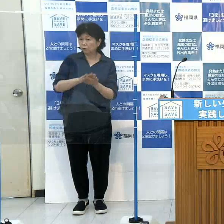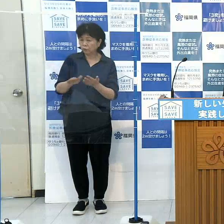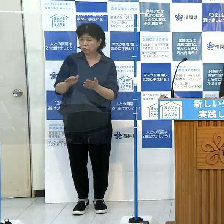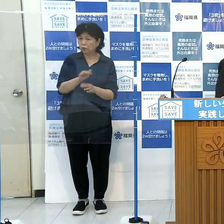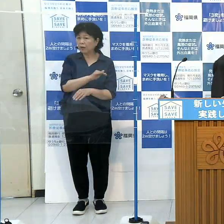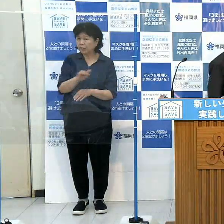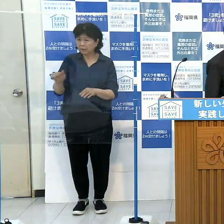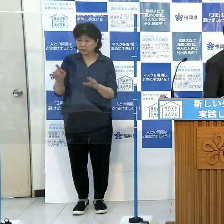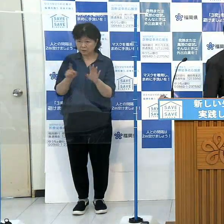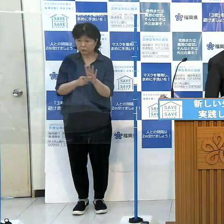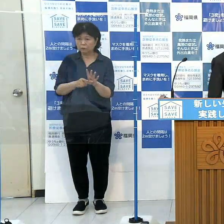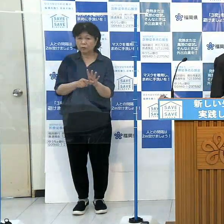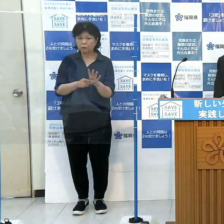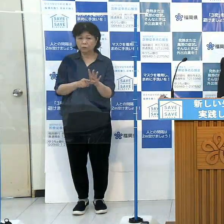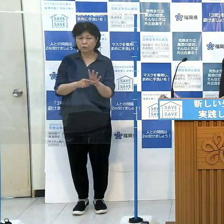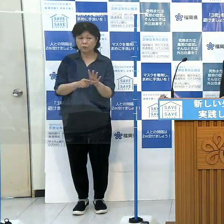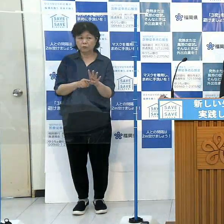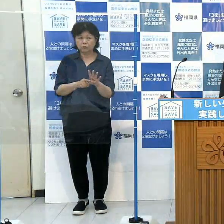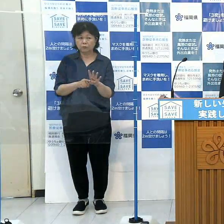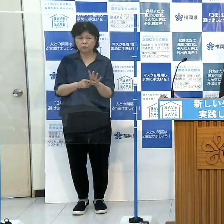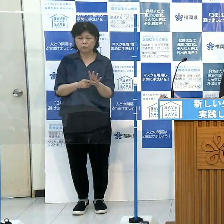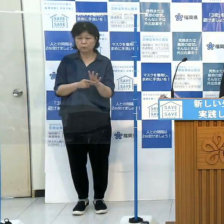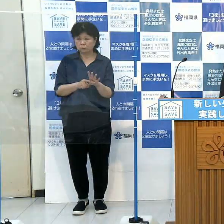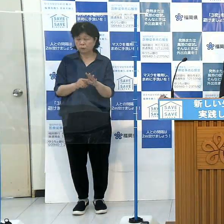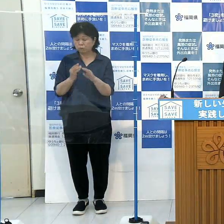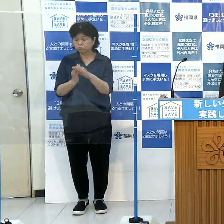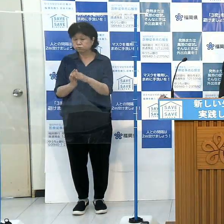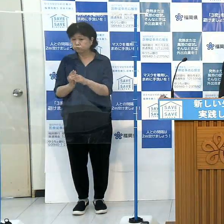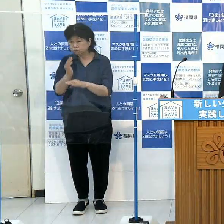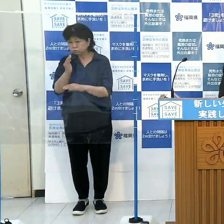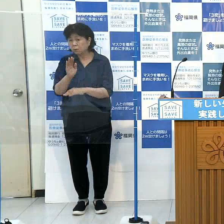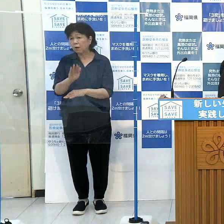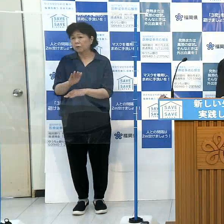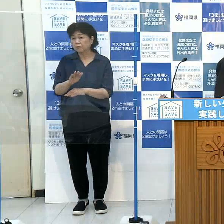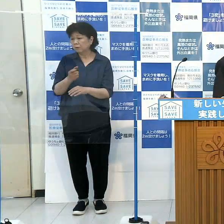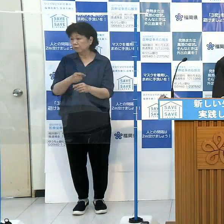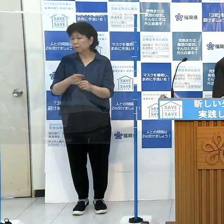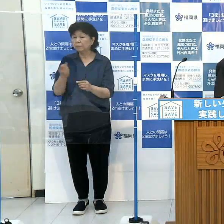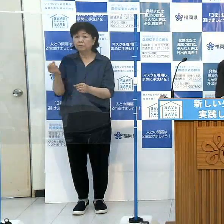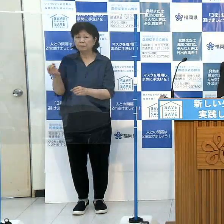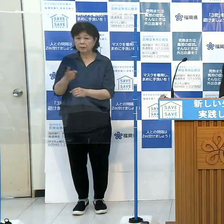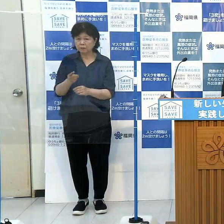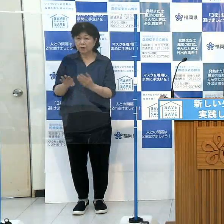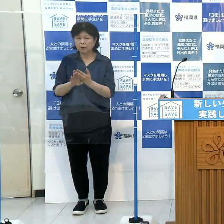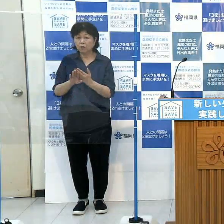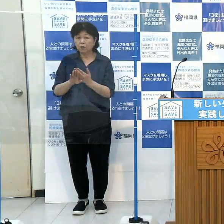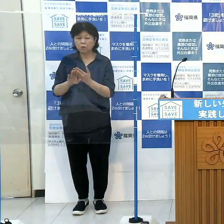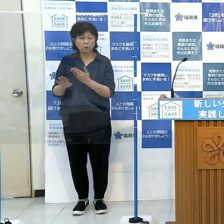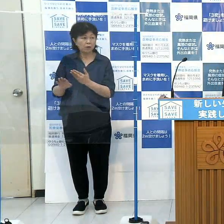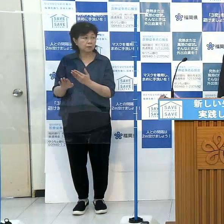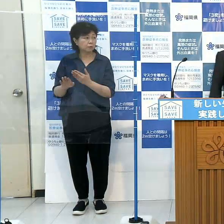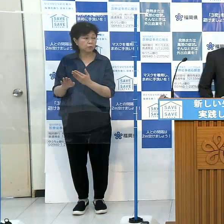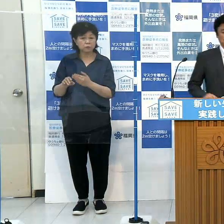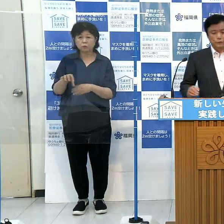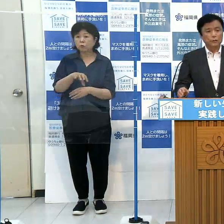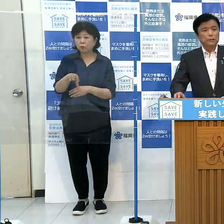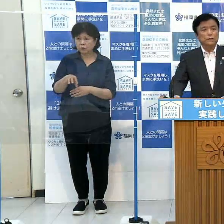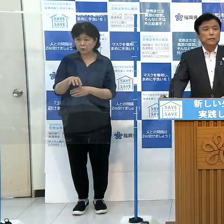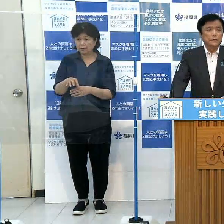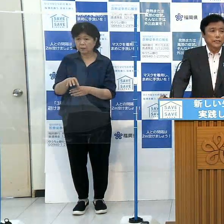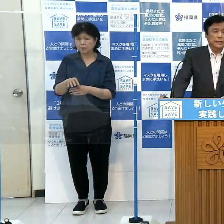と、はるかに要件を超えているという状況でございます。一方で、他の3つについては、まだ指標